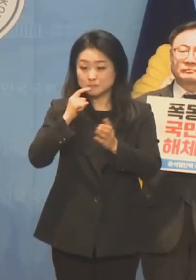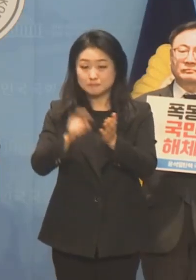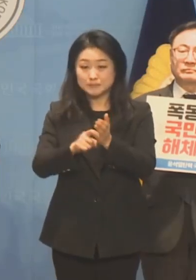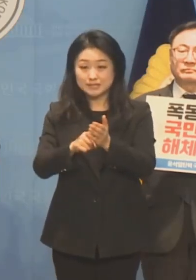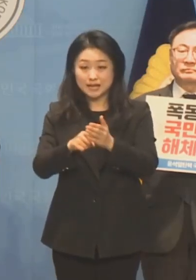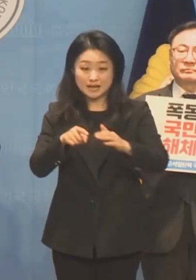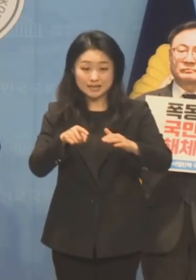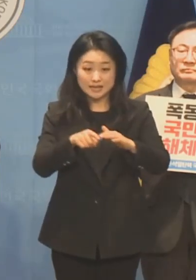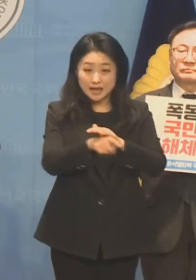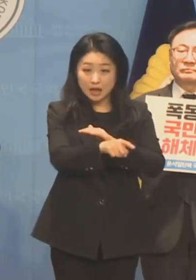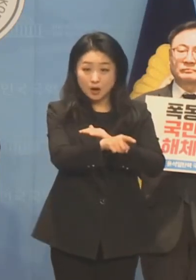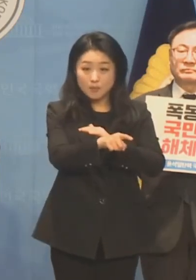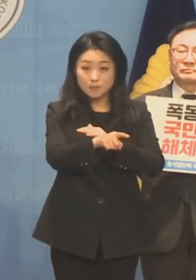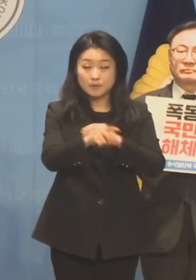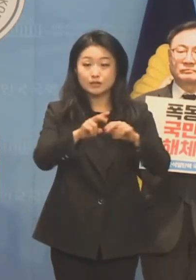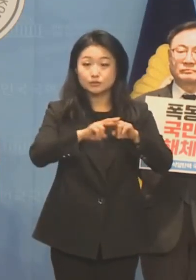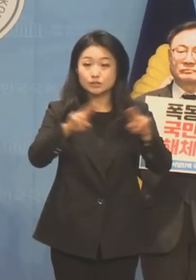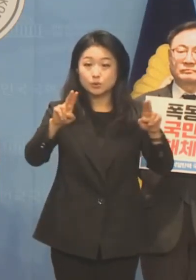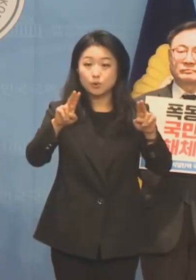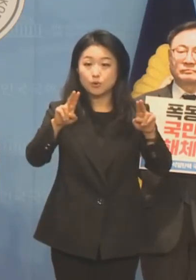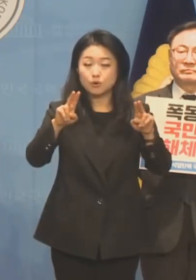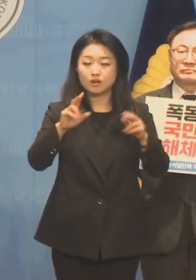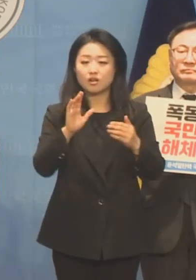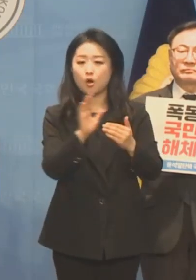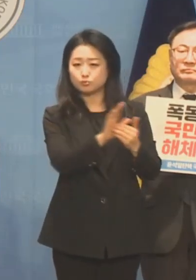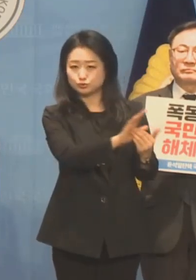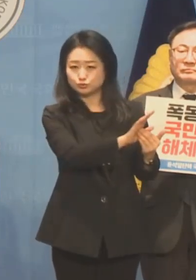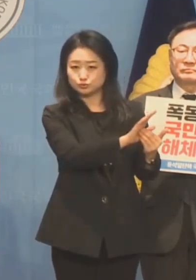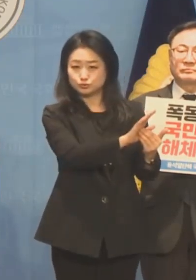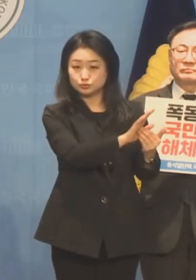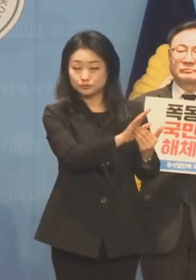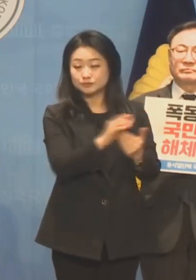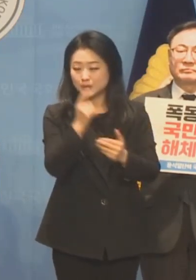해제를 거부하고 자신의 당사로 숨어들었습니다.